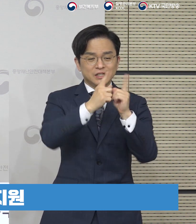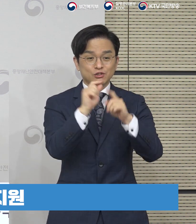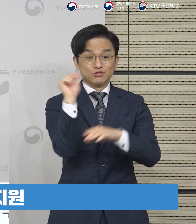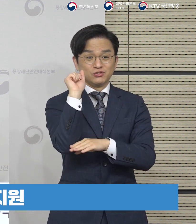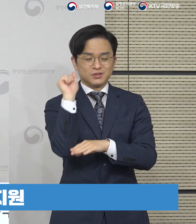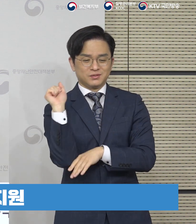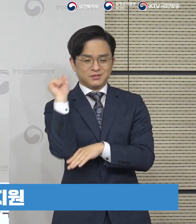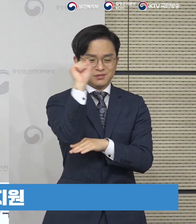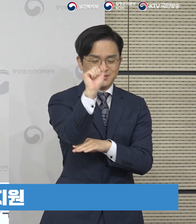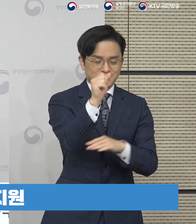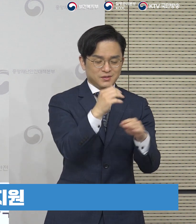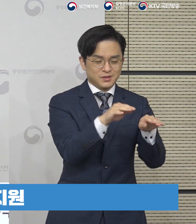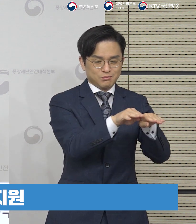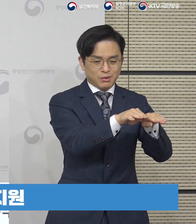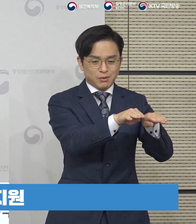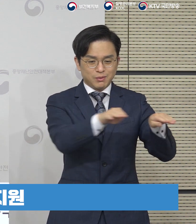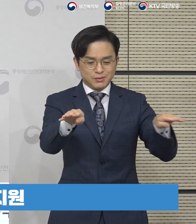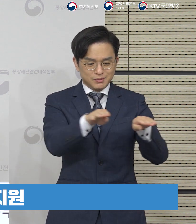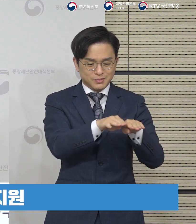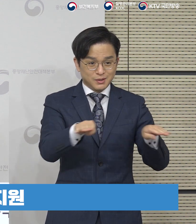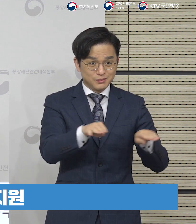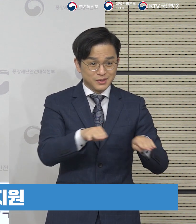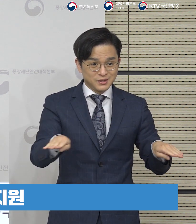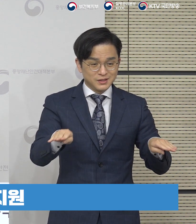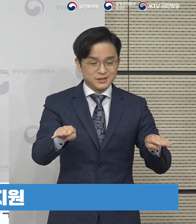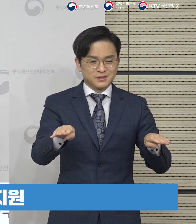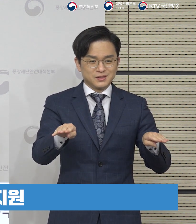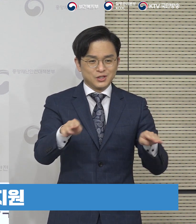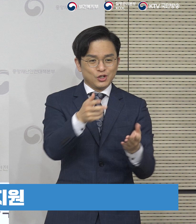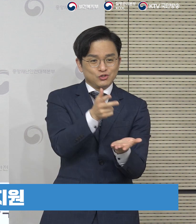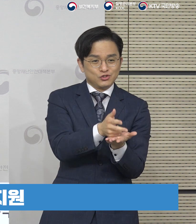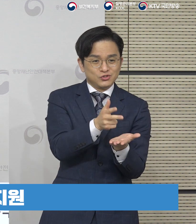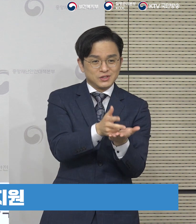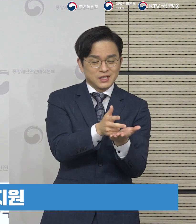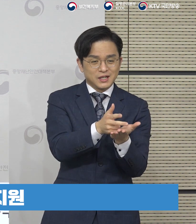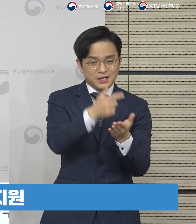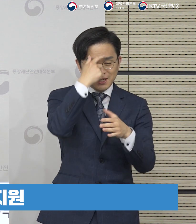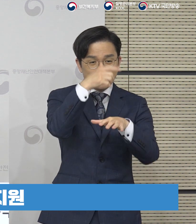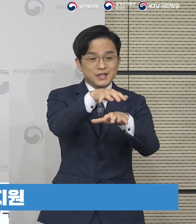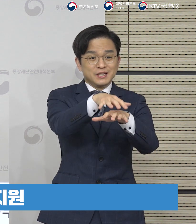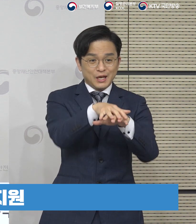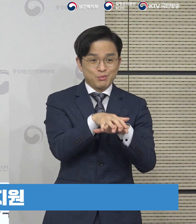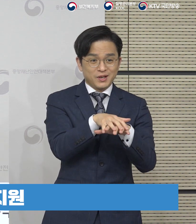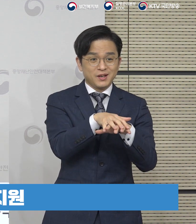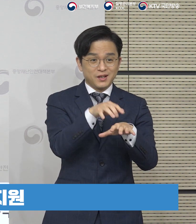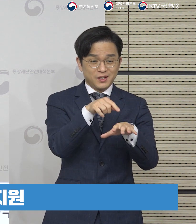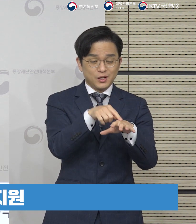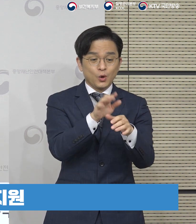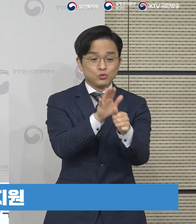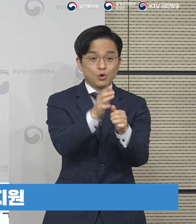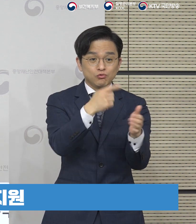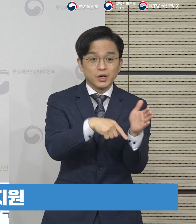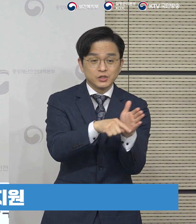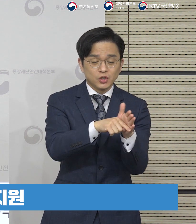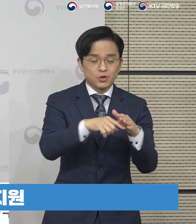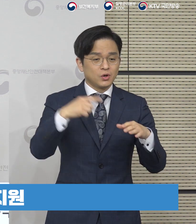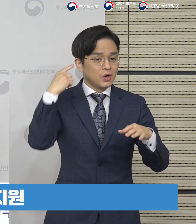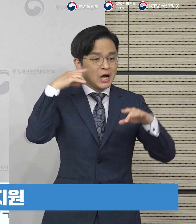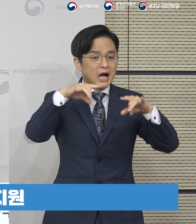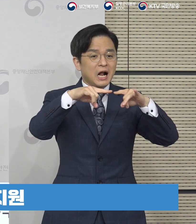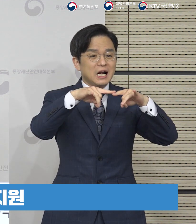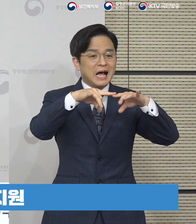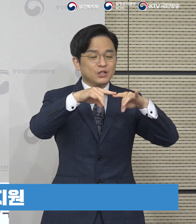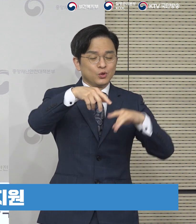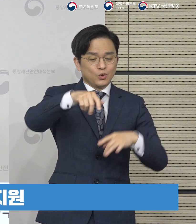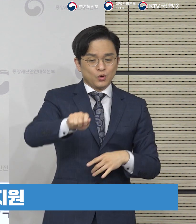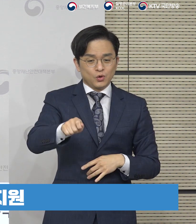또한 야외 주차장에서 차 안에 탑승한 상태로 예배를 드리는 승차 예배가 가능하도록 임시로